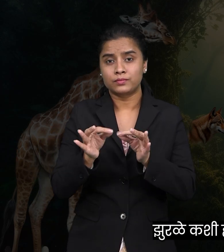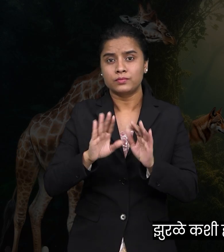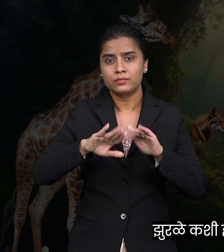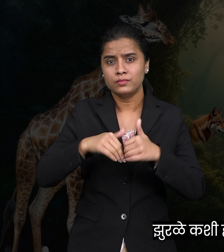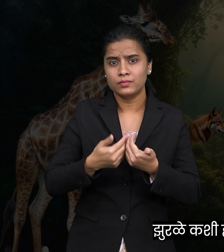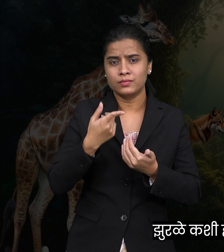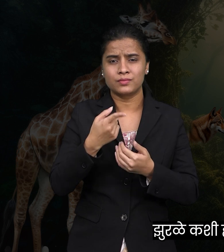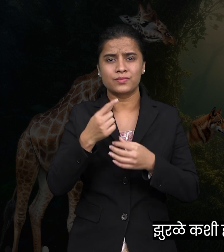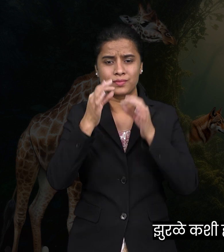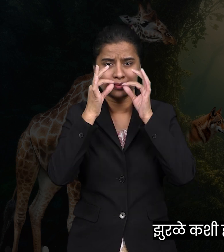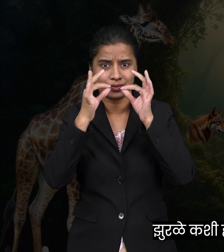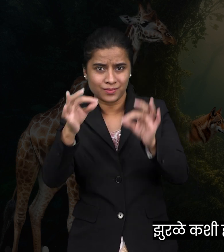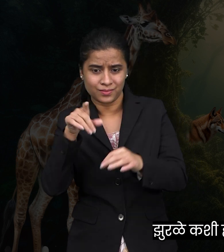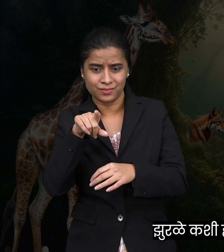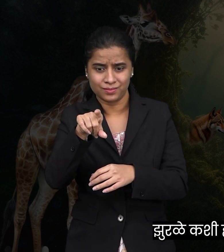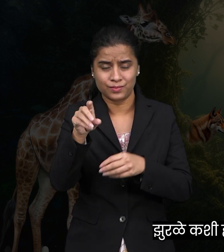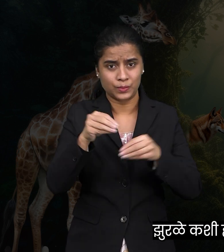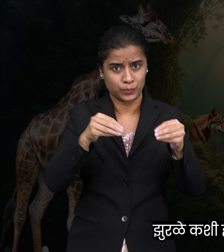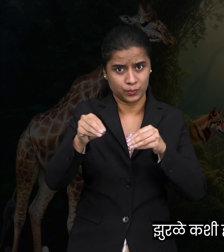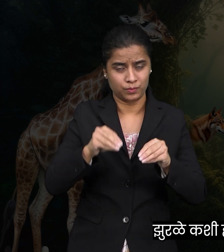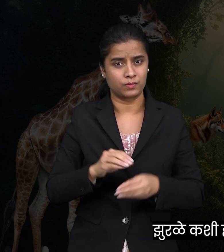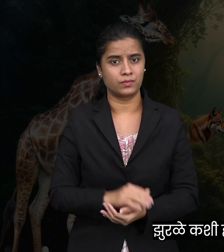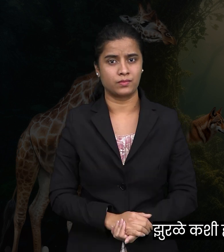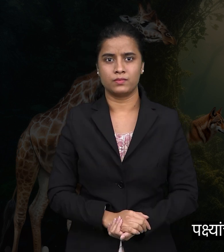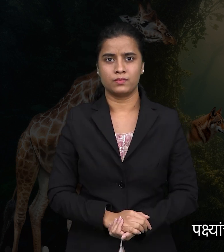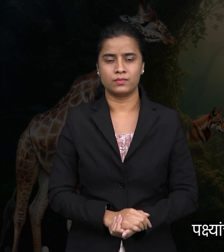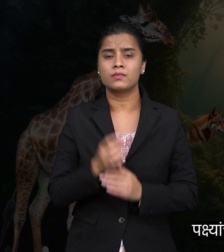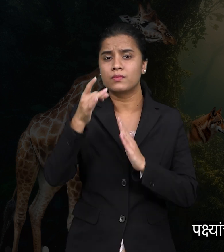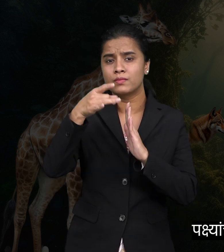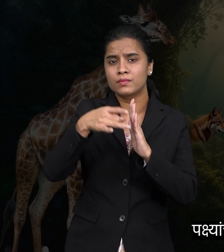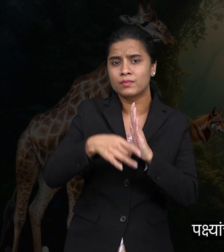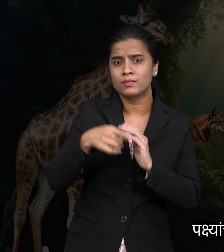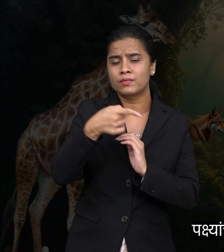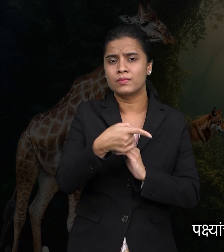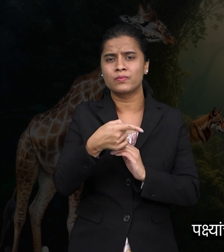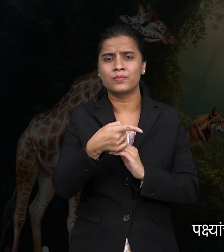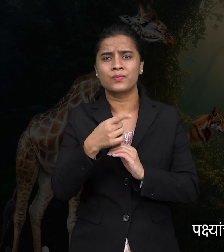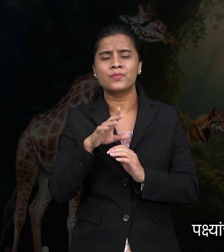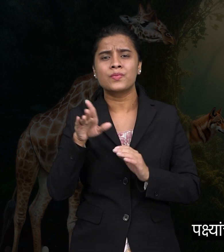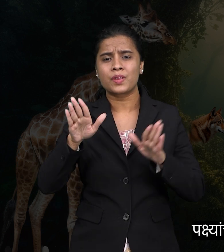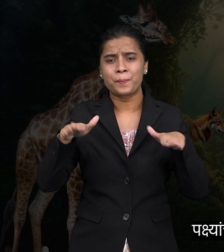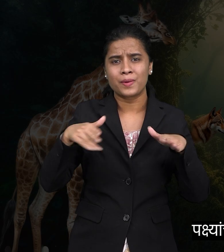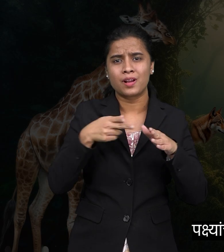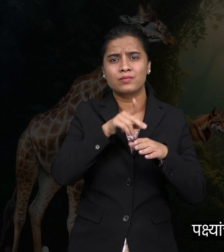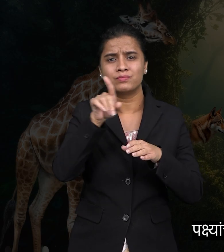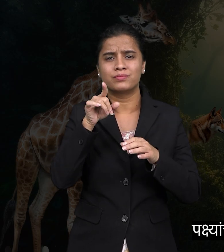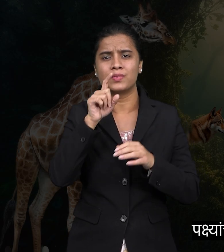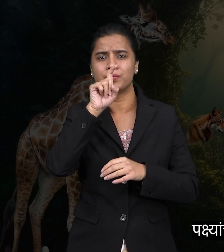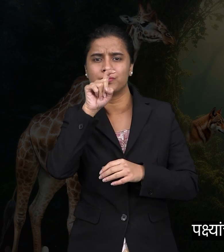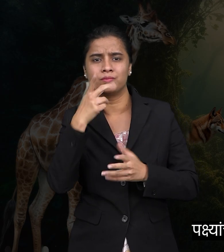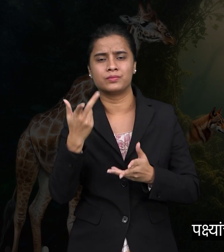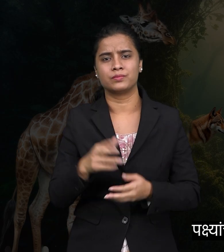झुरळे कशी हालचाल करतात ते स्पष्ट करा. प्राण्यांच्या उड्डाणाचे वर्णन करा.